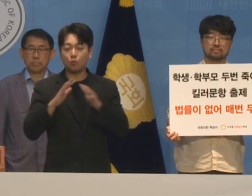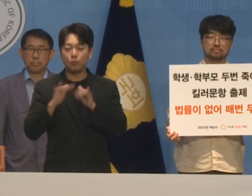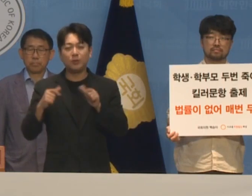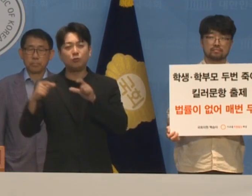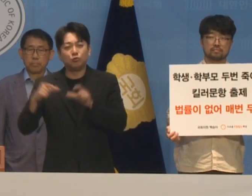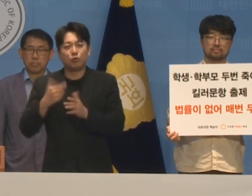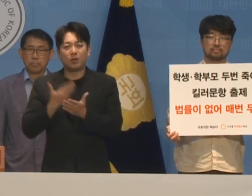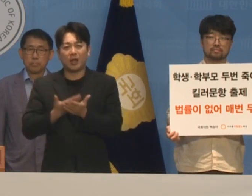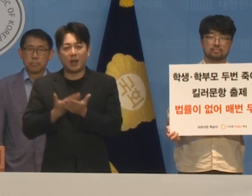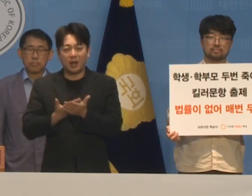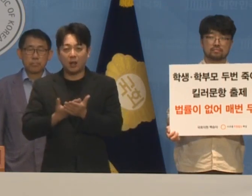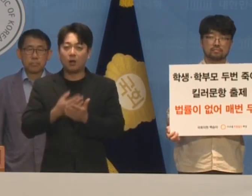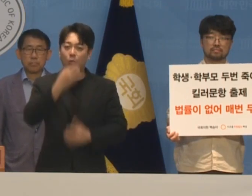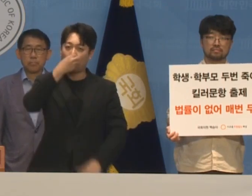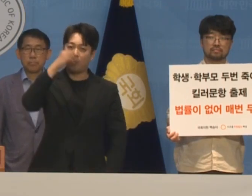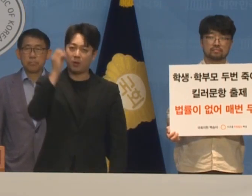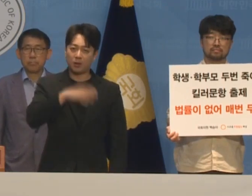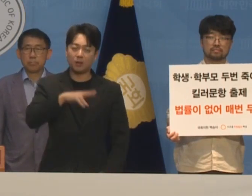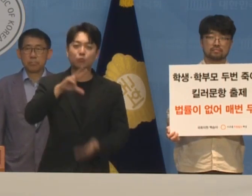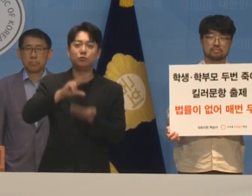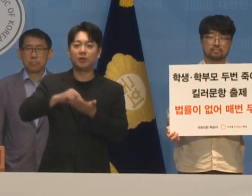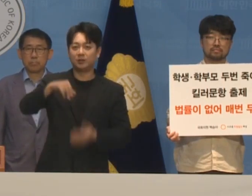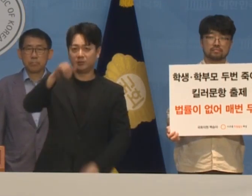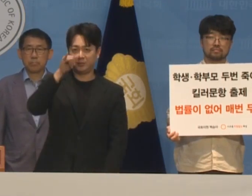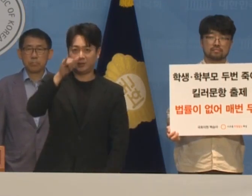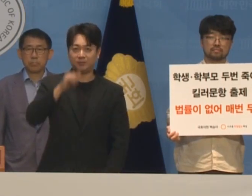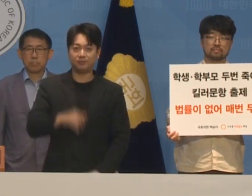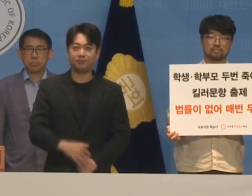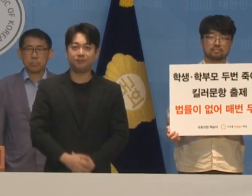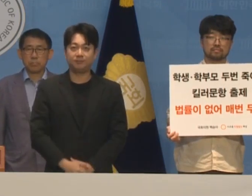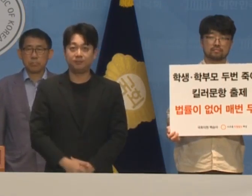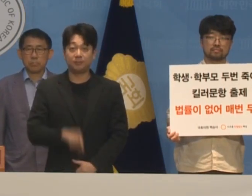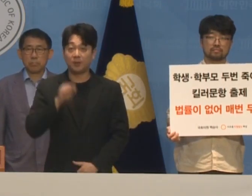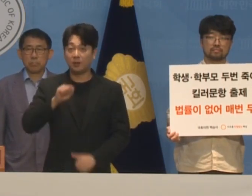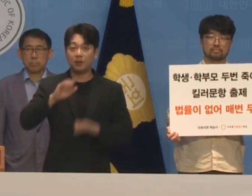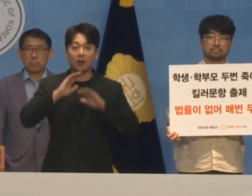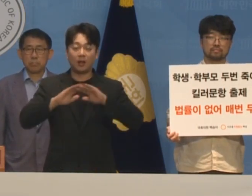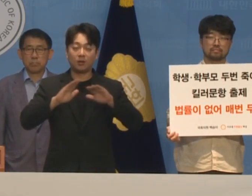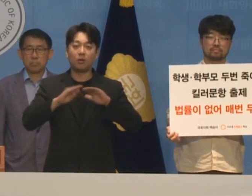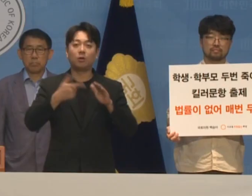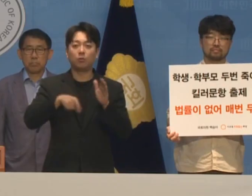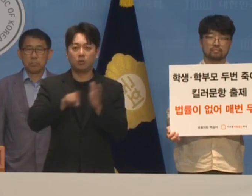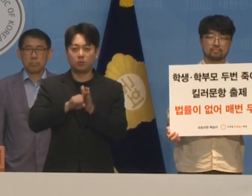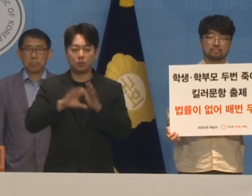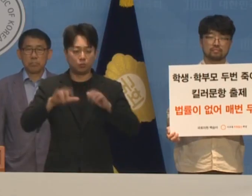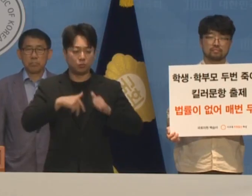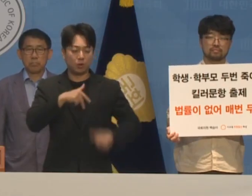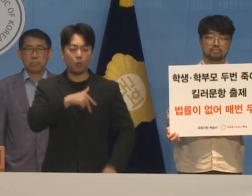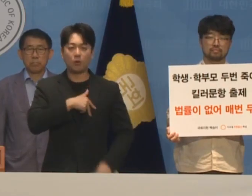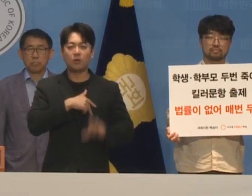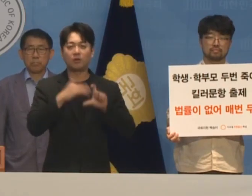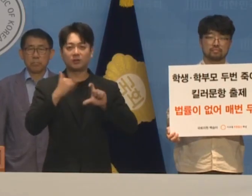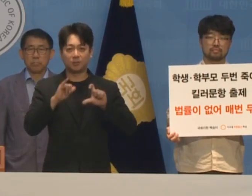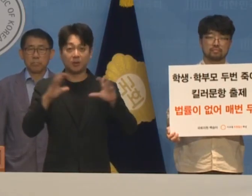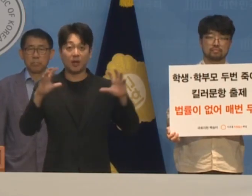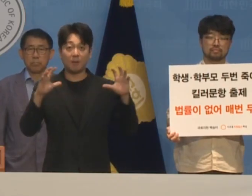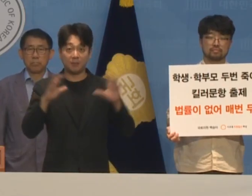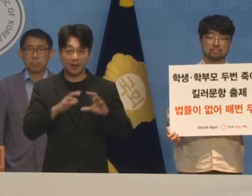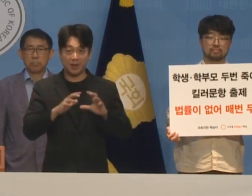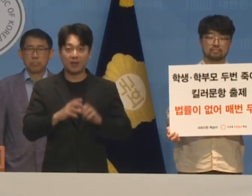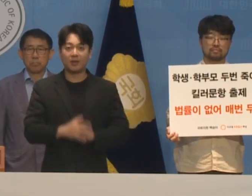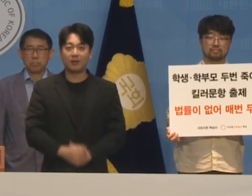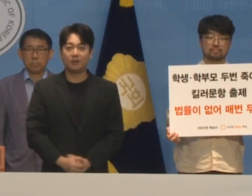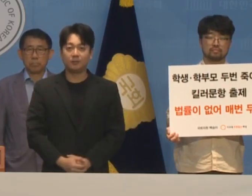이러한 문제를 해결하기 위해 저는 15명의 동료 의원들과 함께 수능도 대학별 고사와 마찬가지로